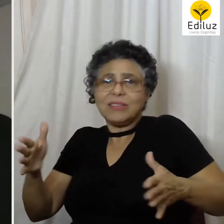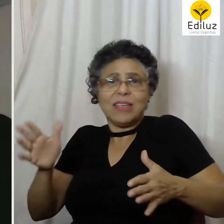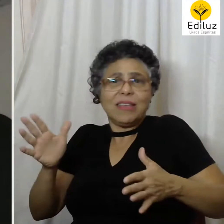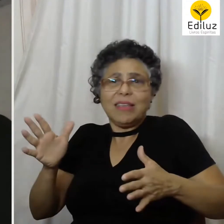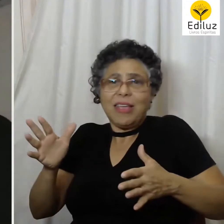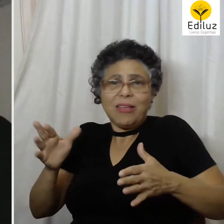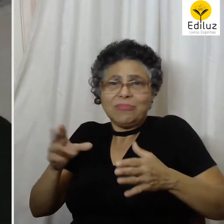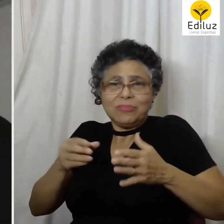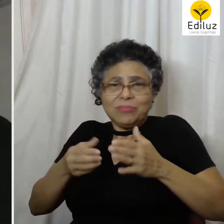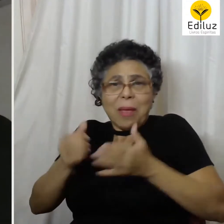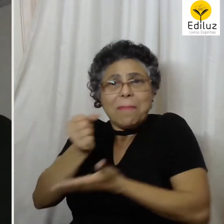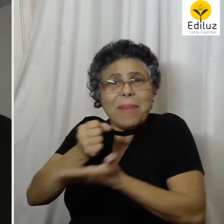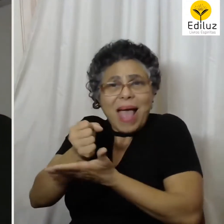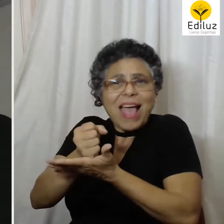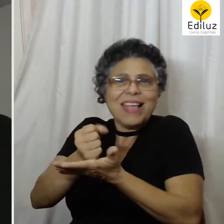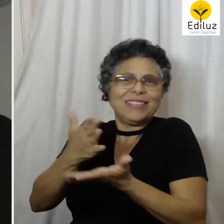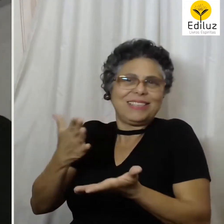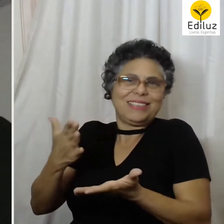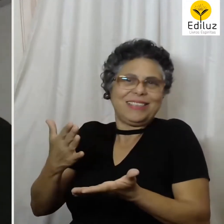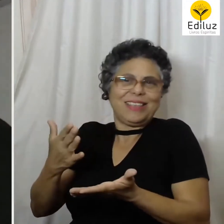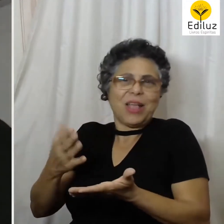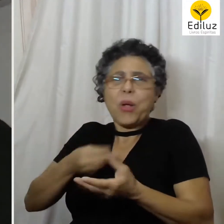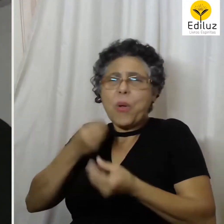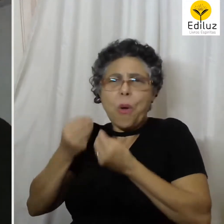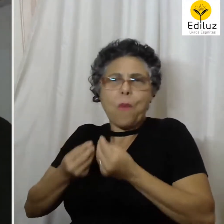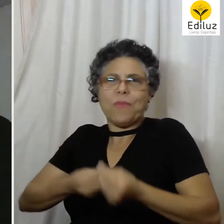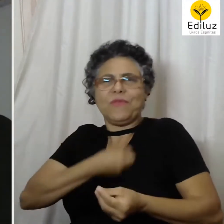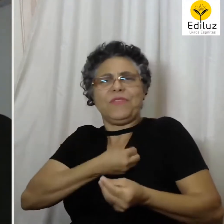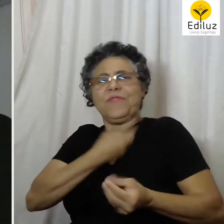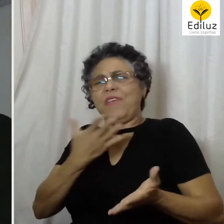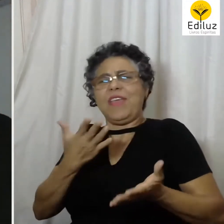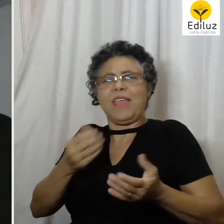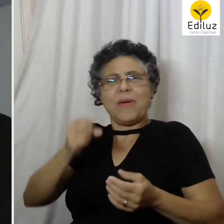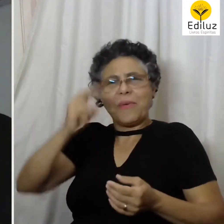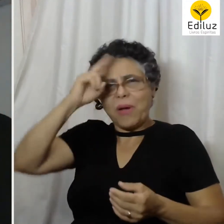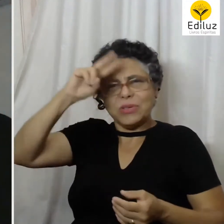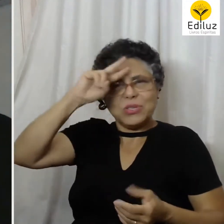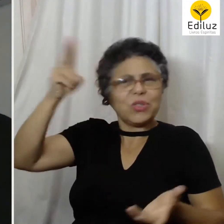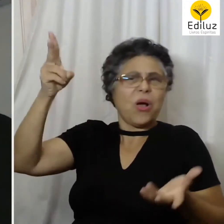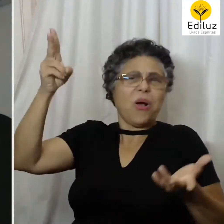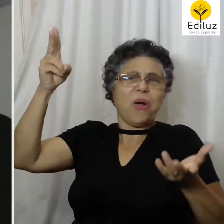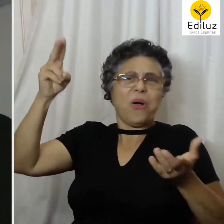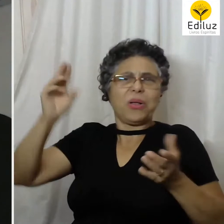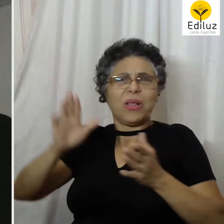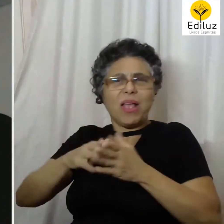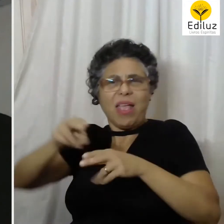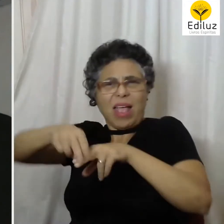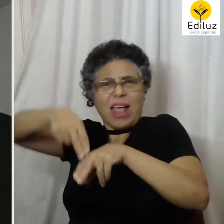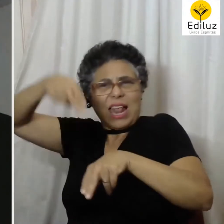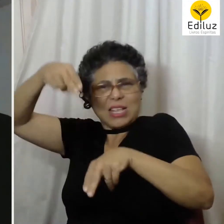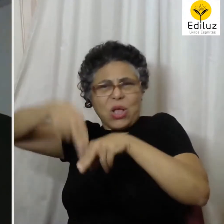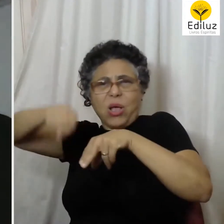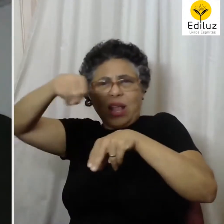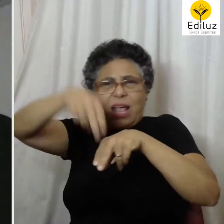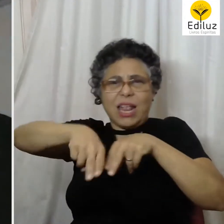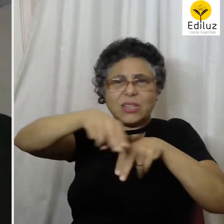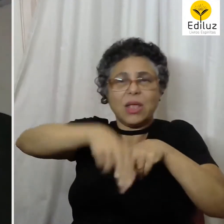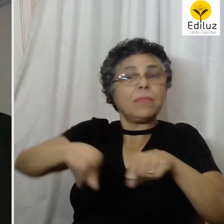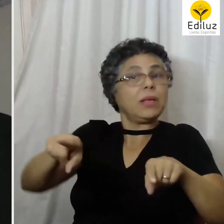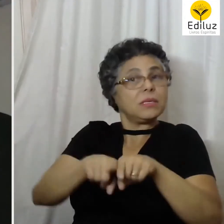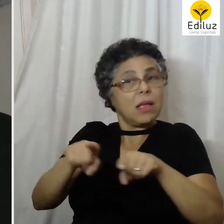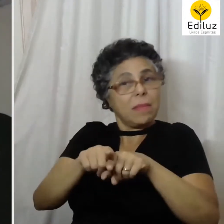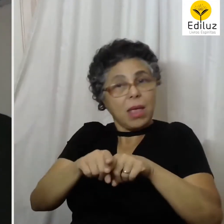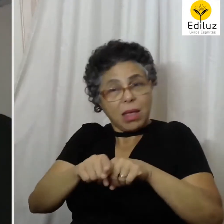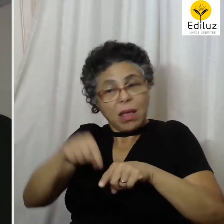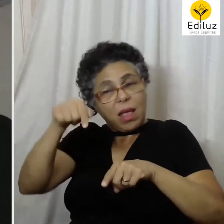né? O contexto no qual viveram, as suas histórias, não só nas suas encarnações, mas também nos períodos